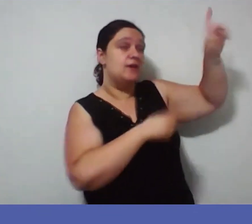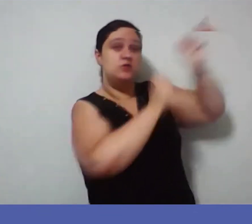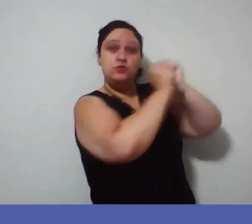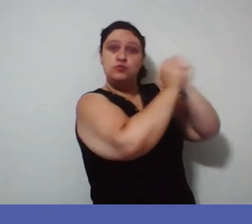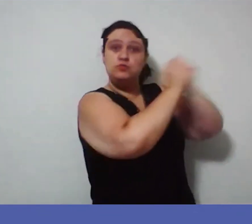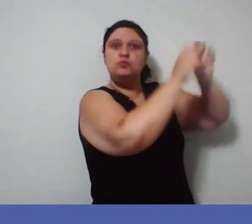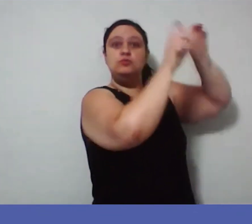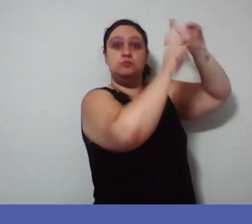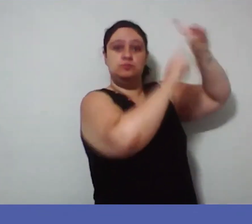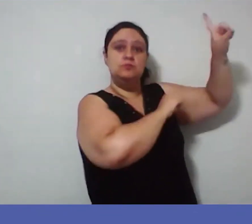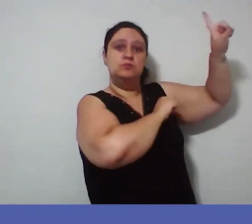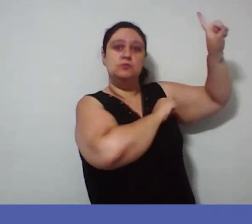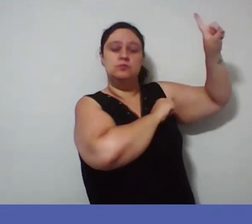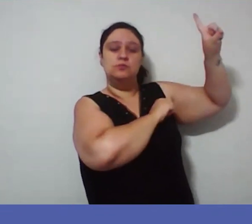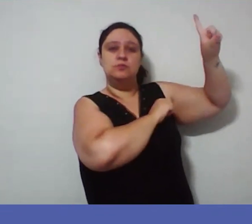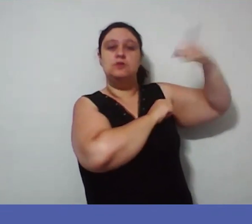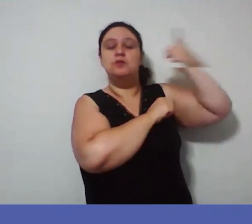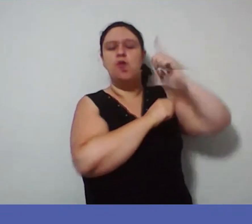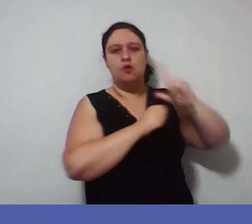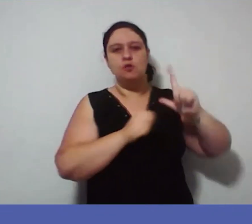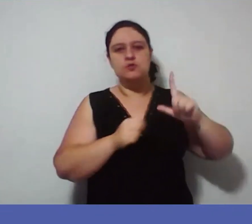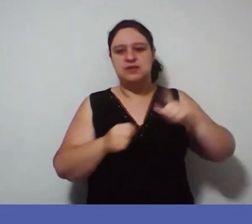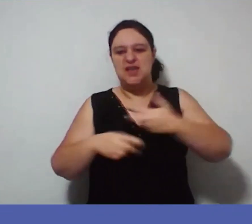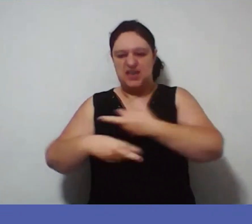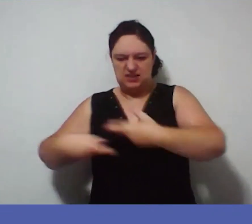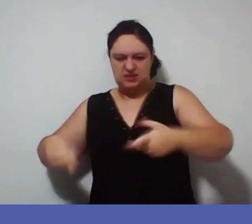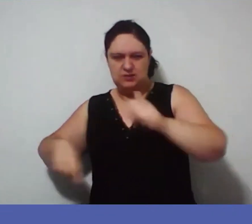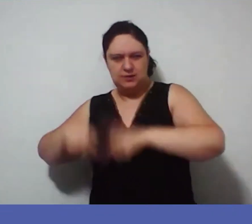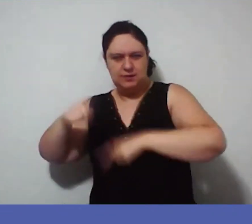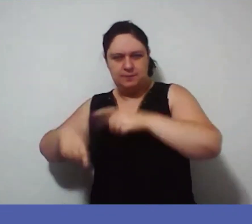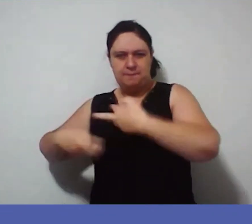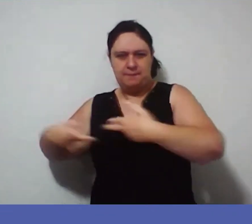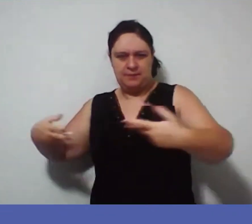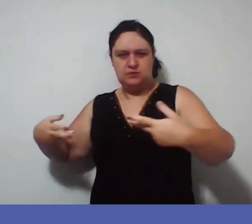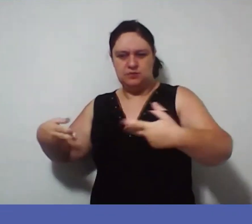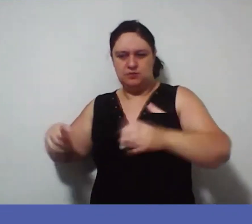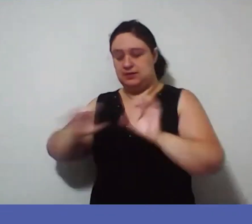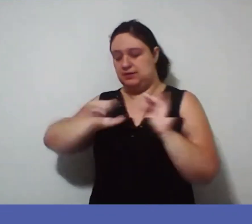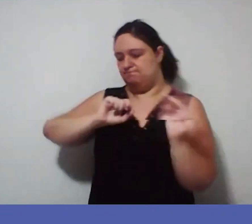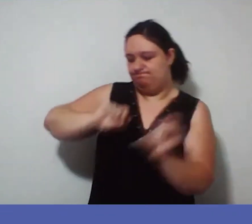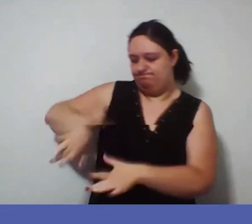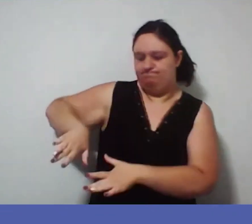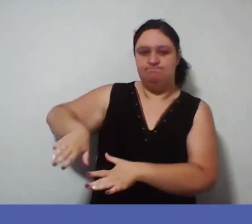apego aos bens materiais e buscar ser perfeito.